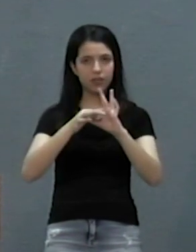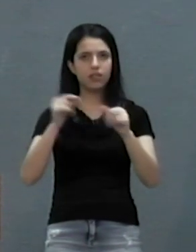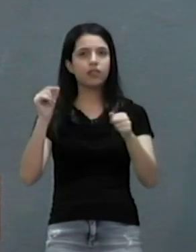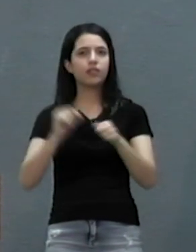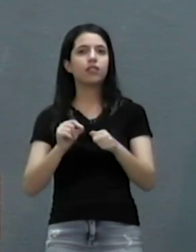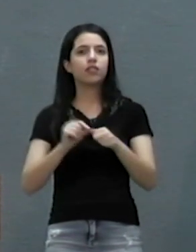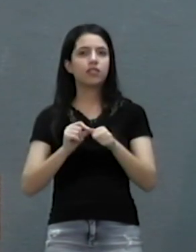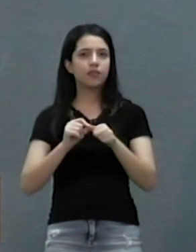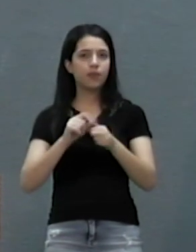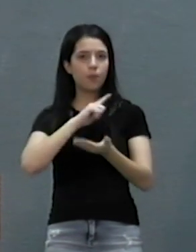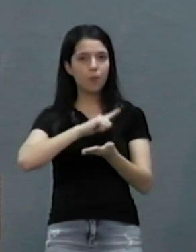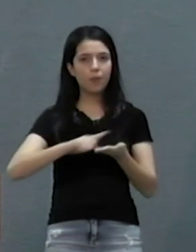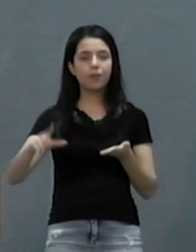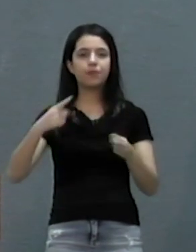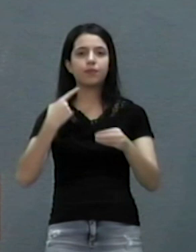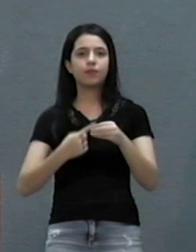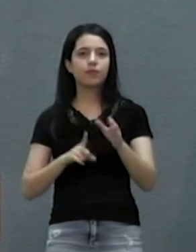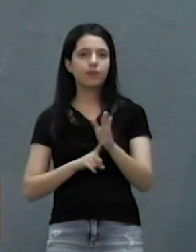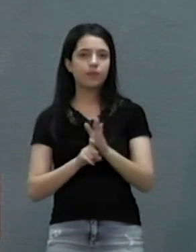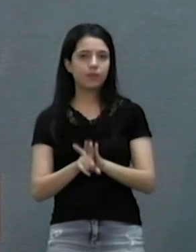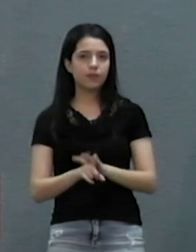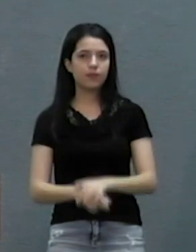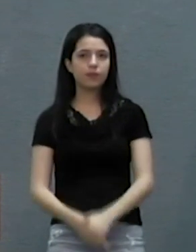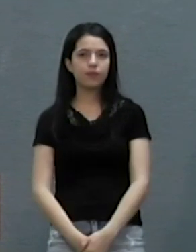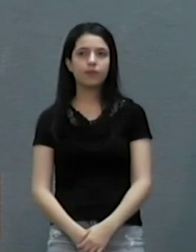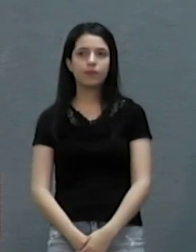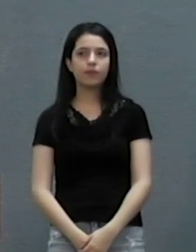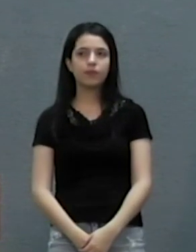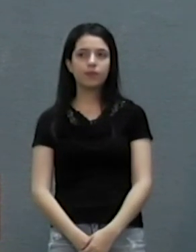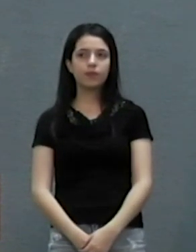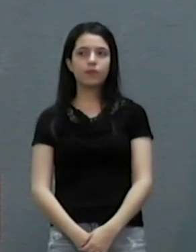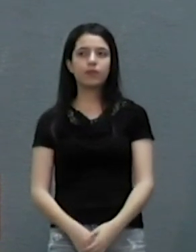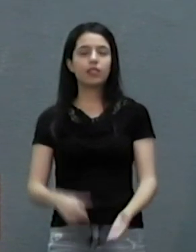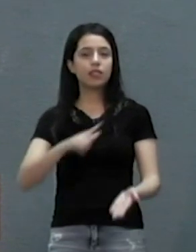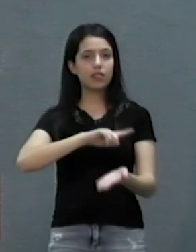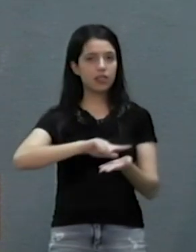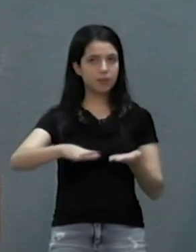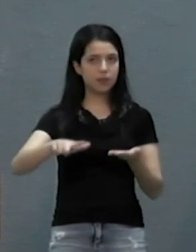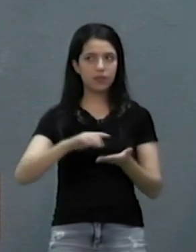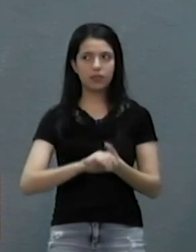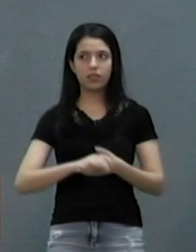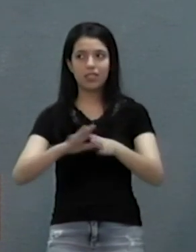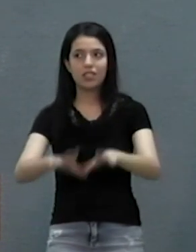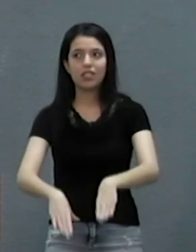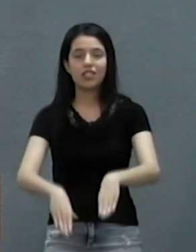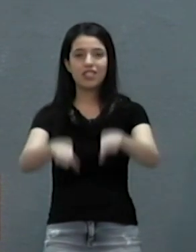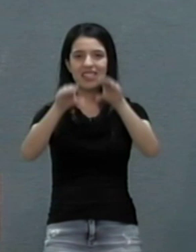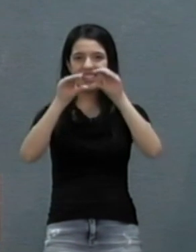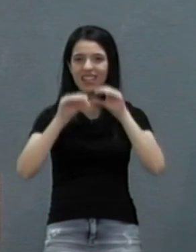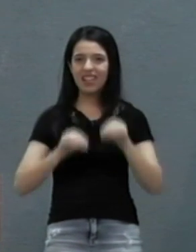essa limpeza dentro do município de Cacoal. Essa limpeza, ela além de tirar os entulhos, também